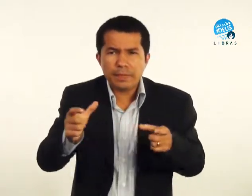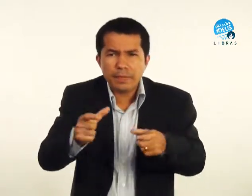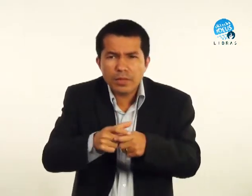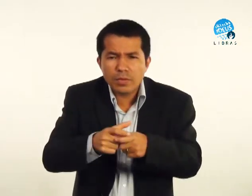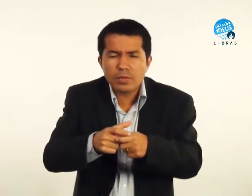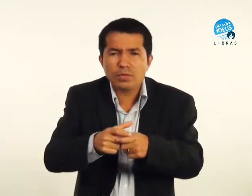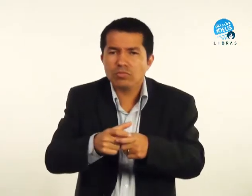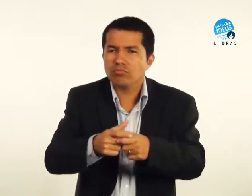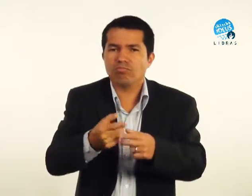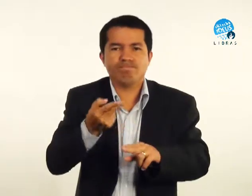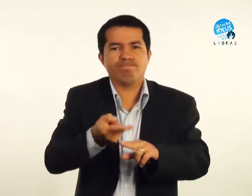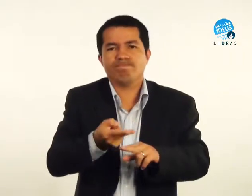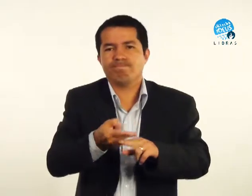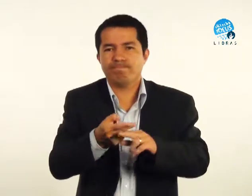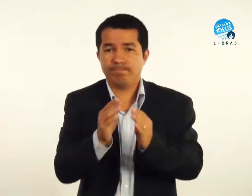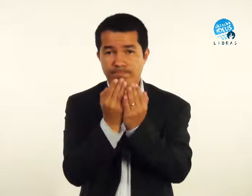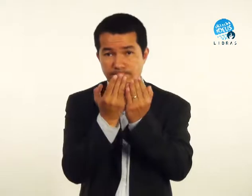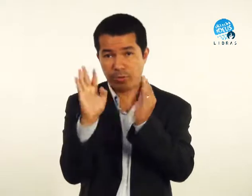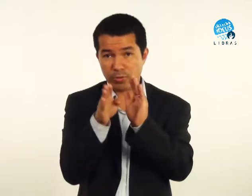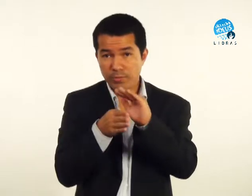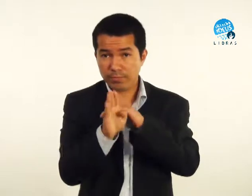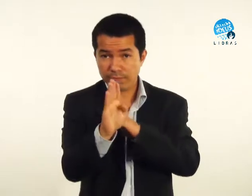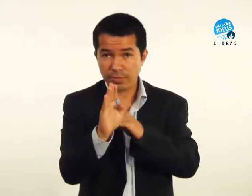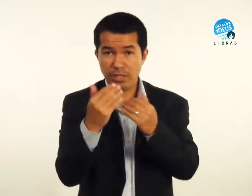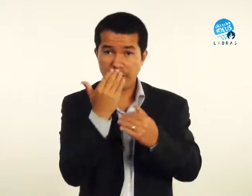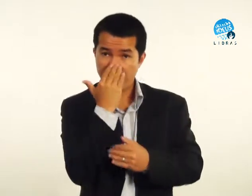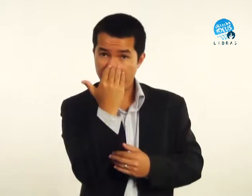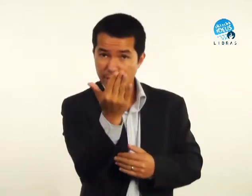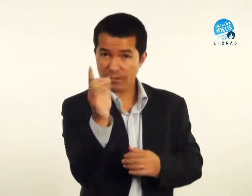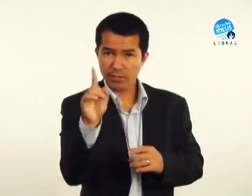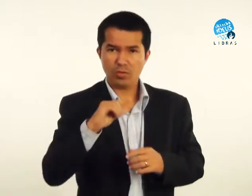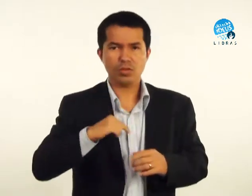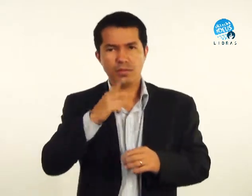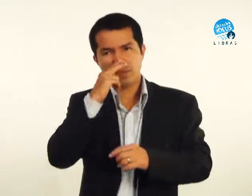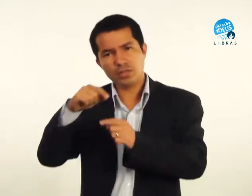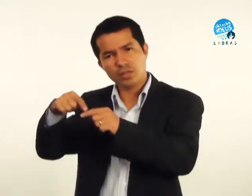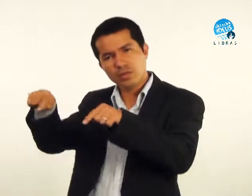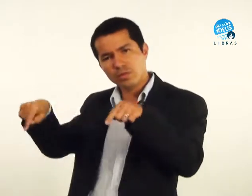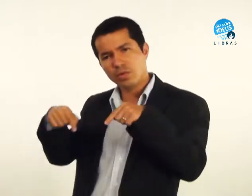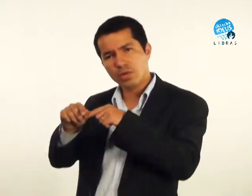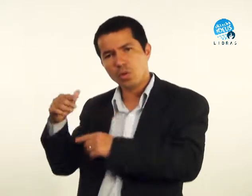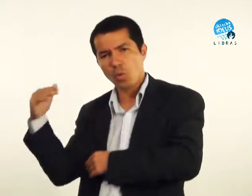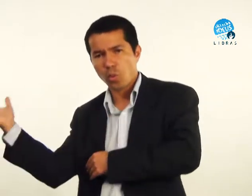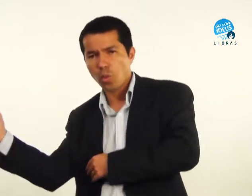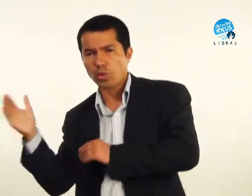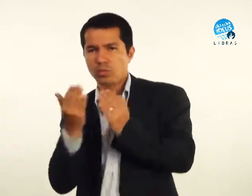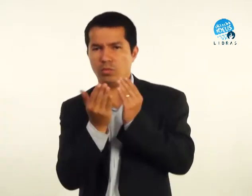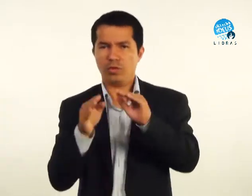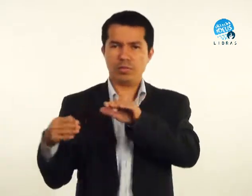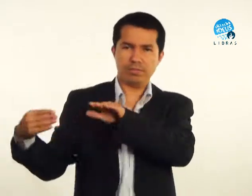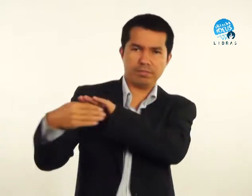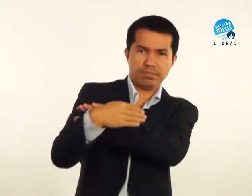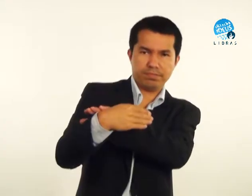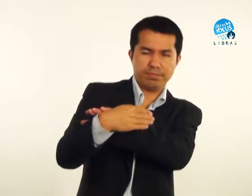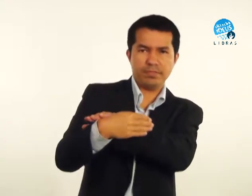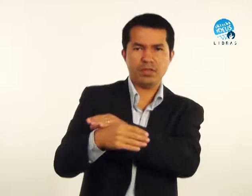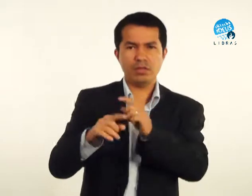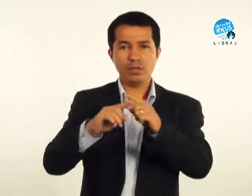da cozinha, normalmente não usam a porta da sala. Então ele entrou pela porta da cozinha, houve um barulho lá, e eu não percebi o que